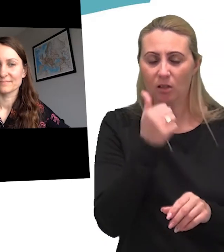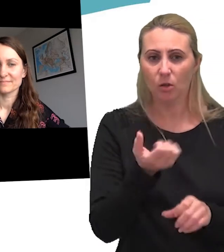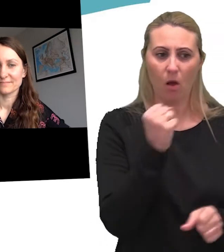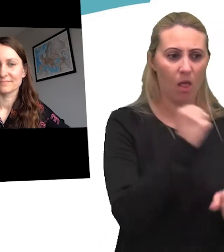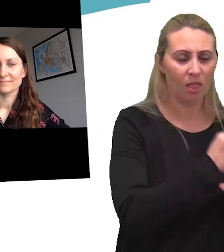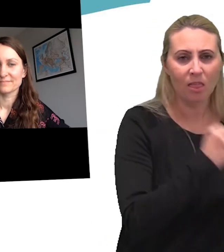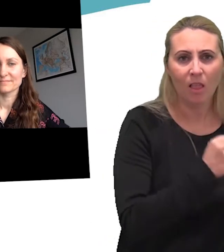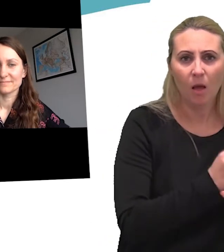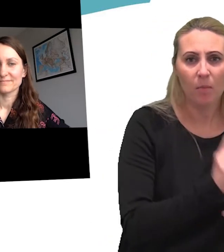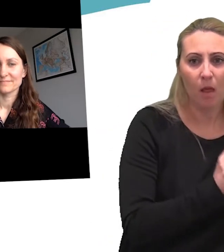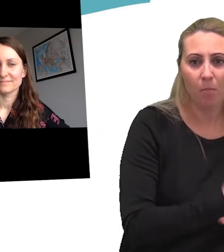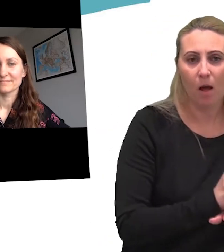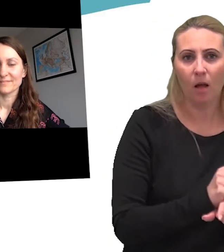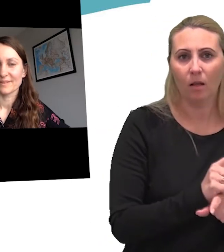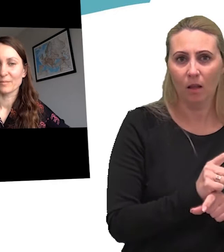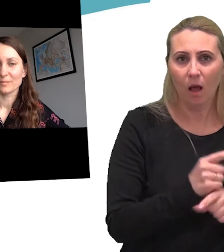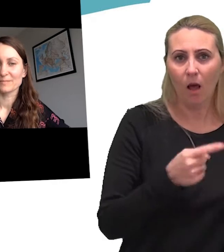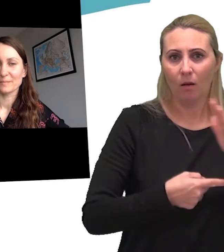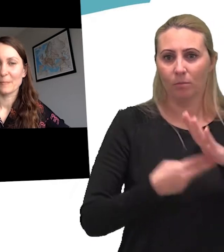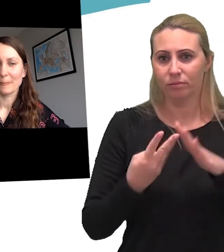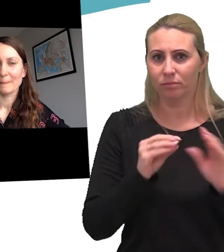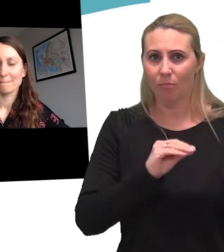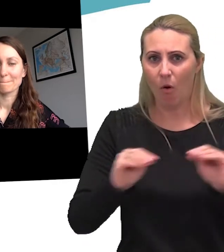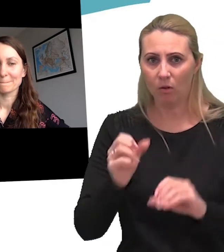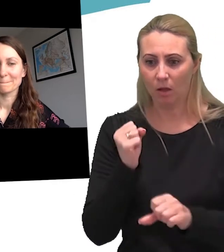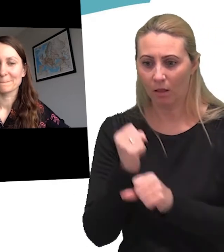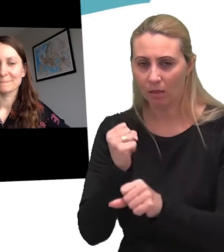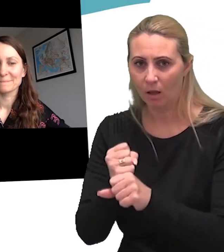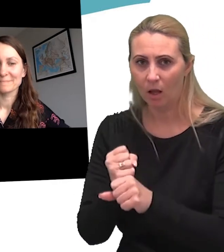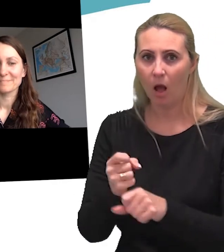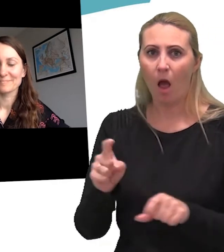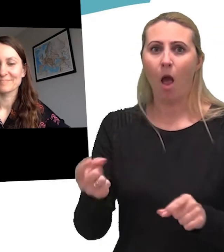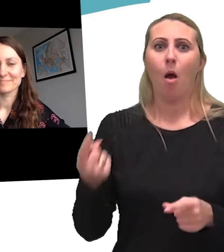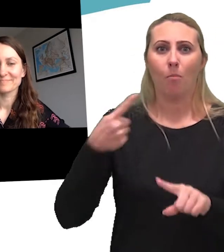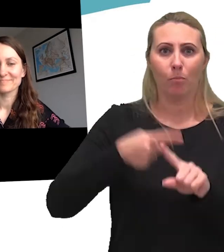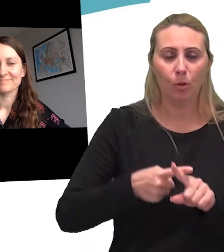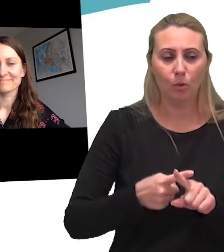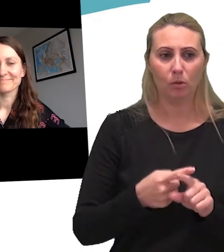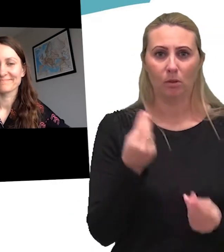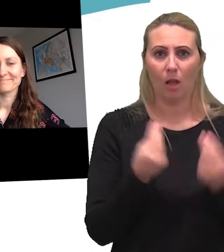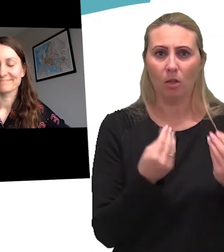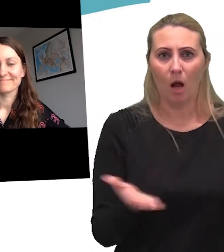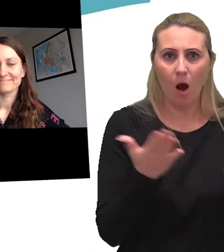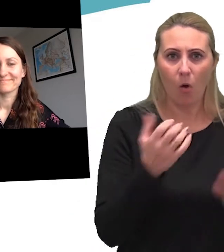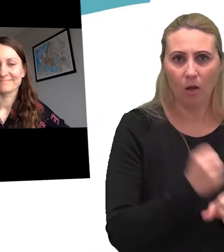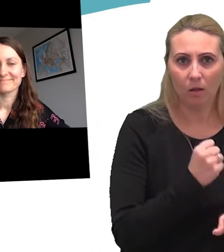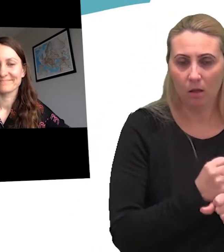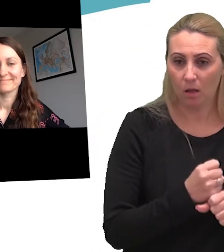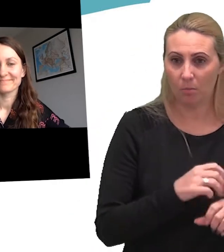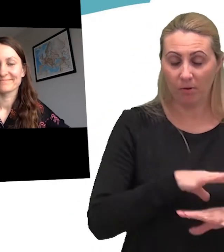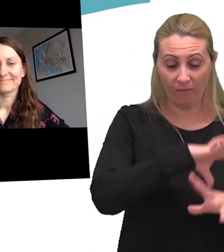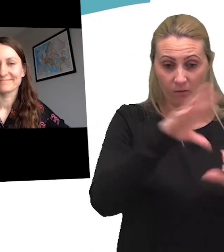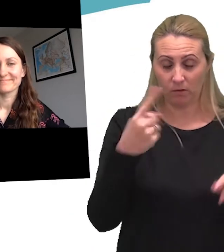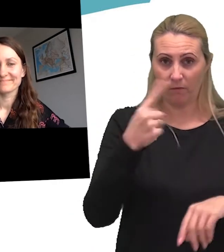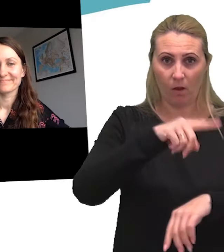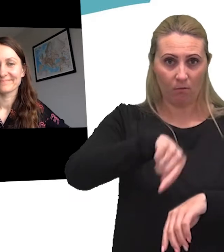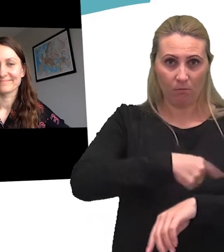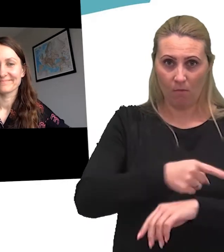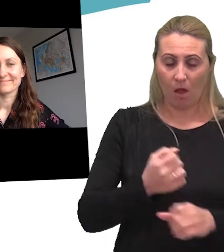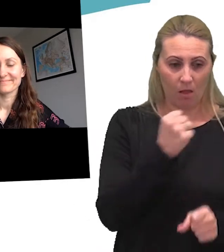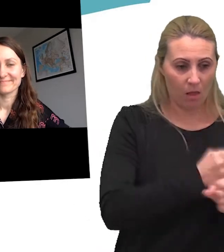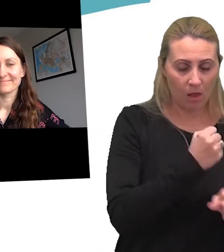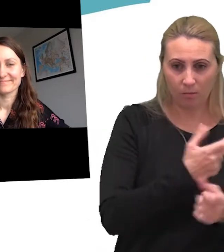ir pradinių klasių mokytoją dirbti, ir darželinukų auklėtoją, ir viskas turi tilpti viename